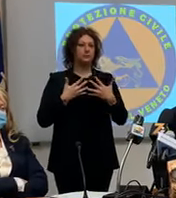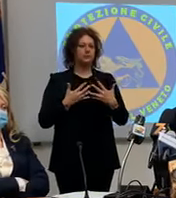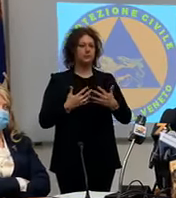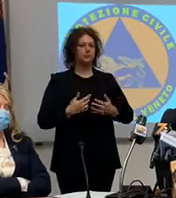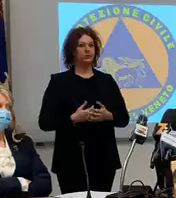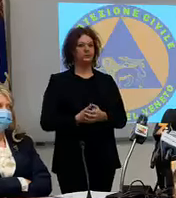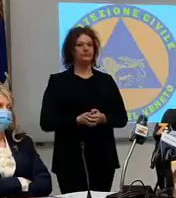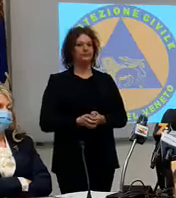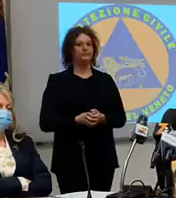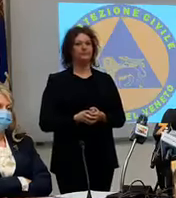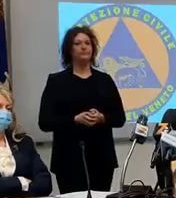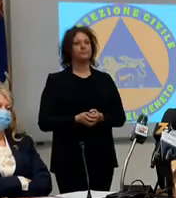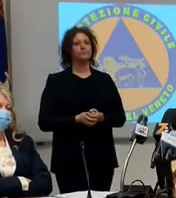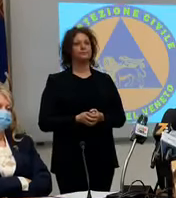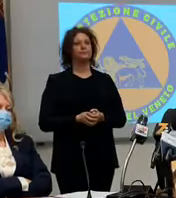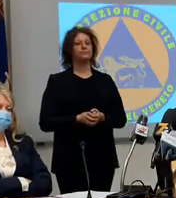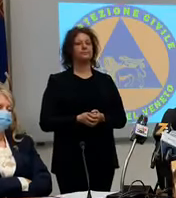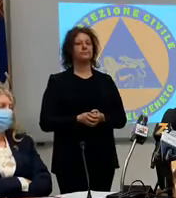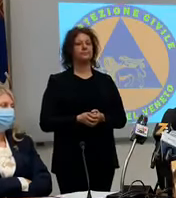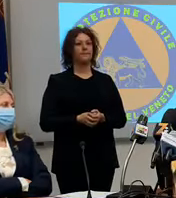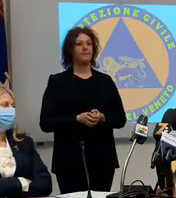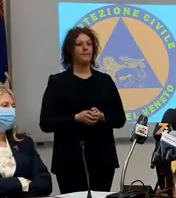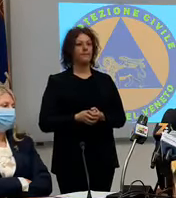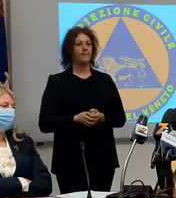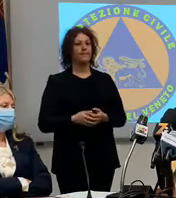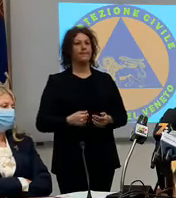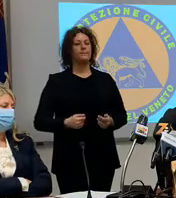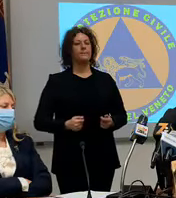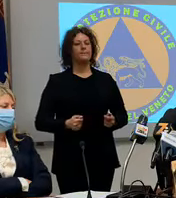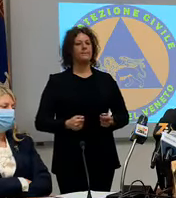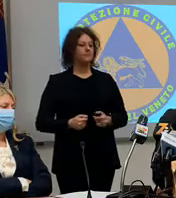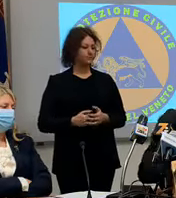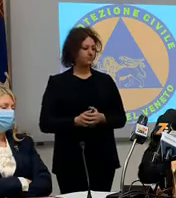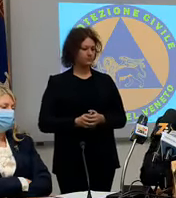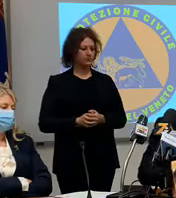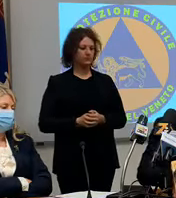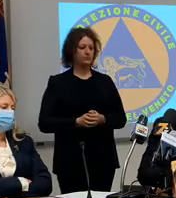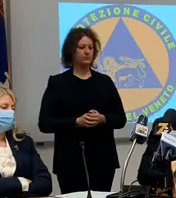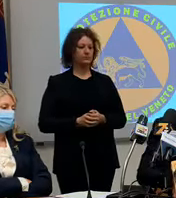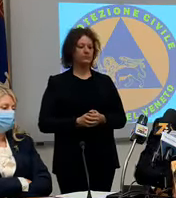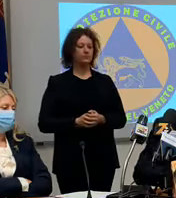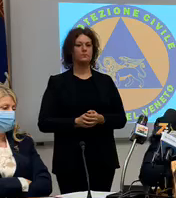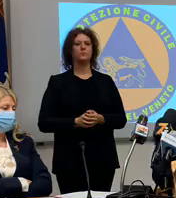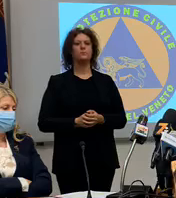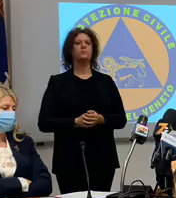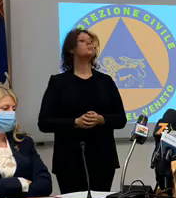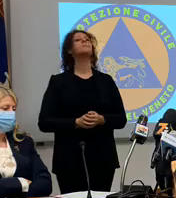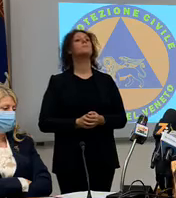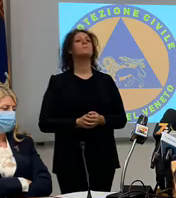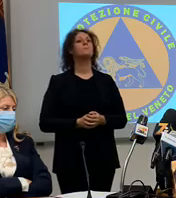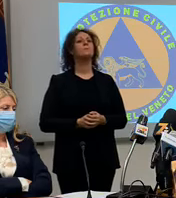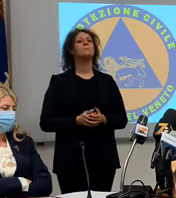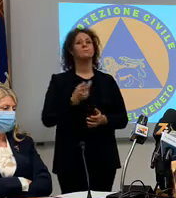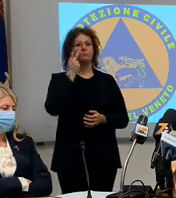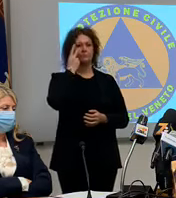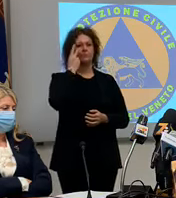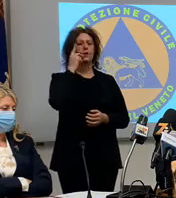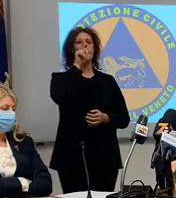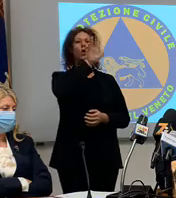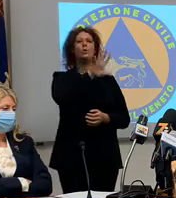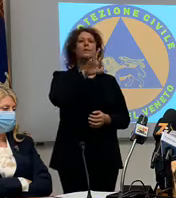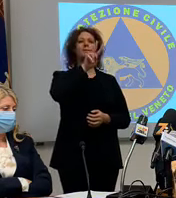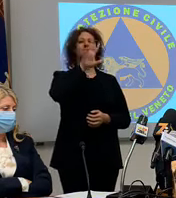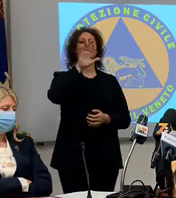cioè Ma secondo voi e guardate vi dico due dati Scusate anche lo sfogo no Lombardia